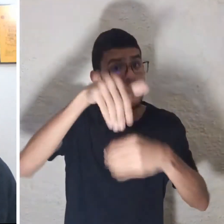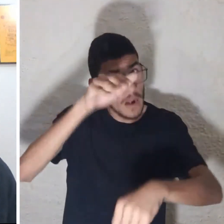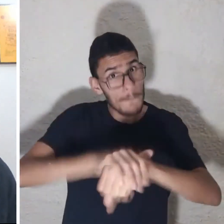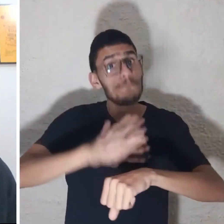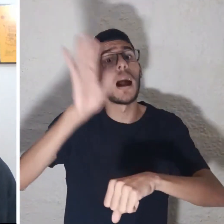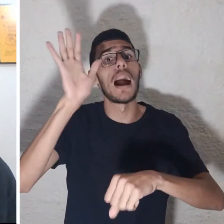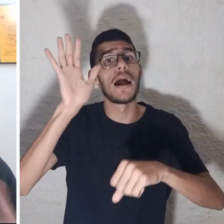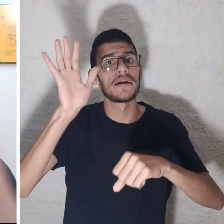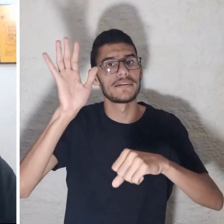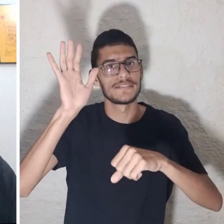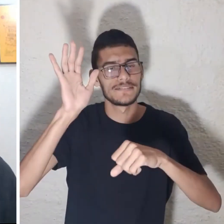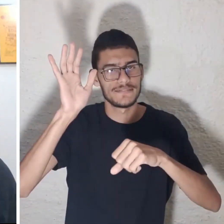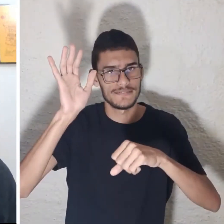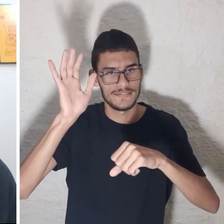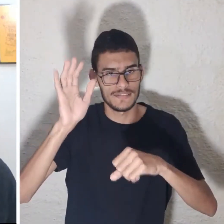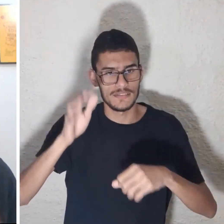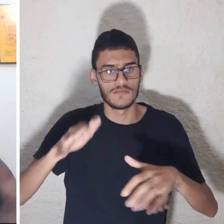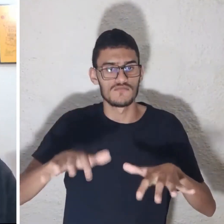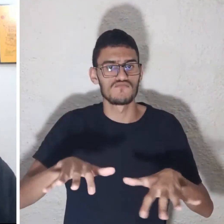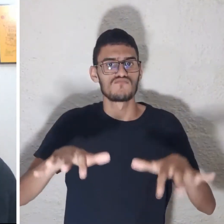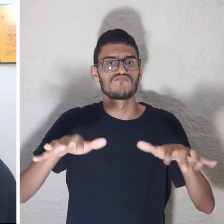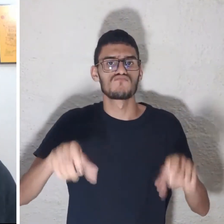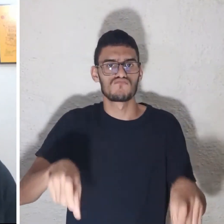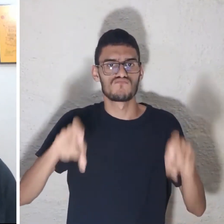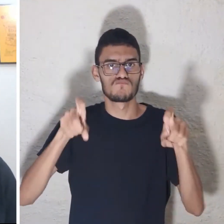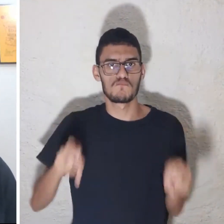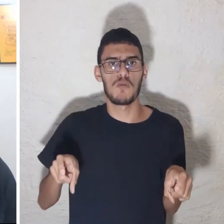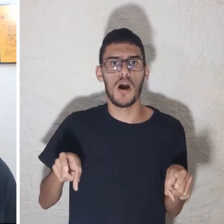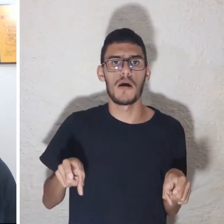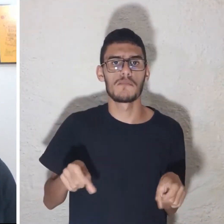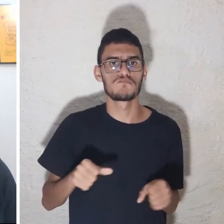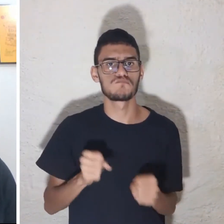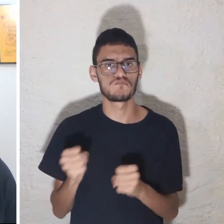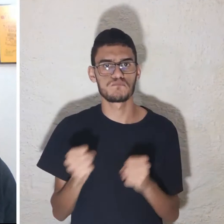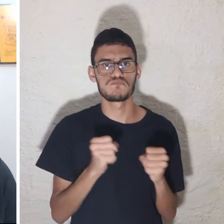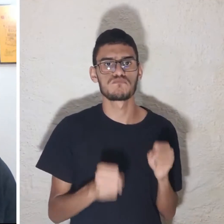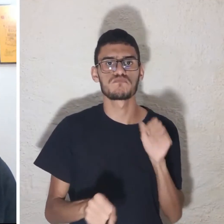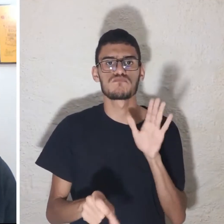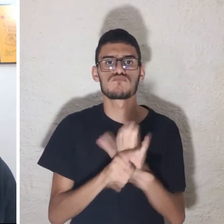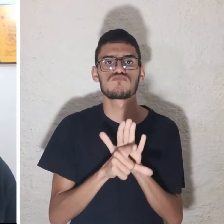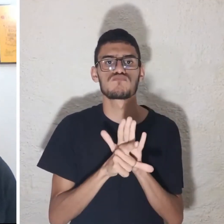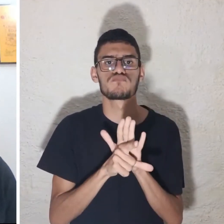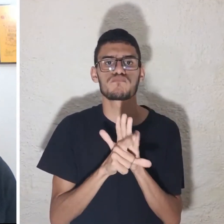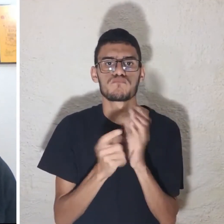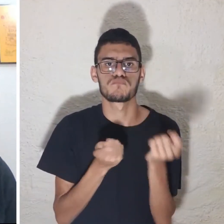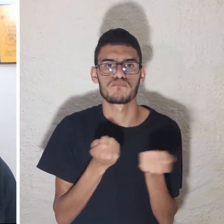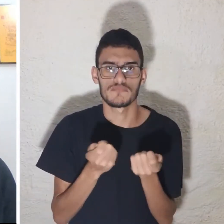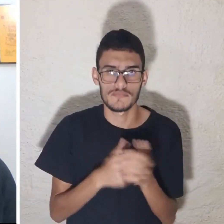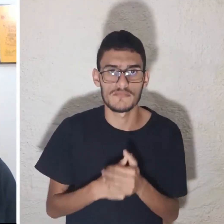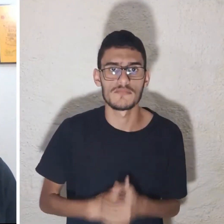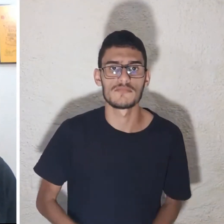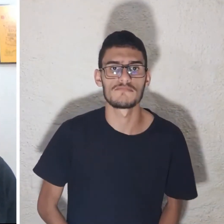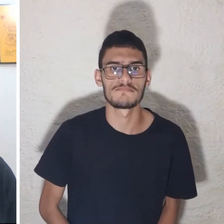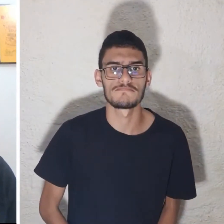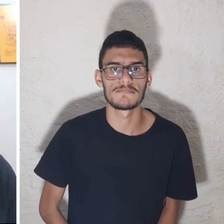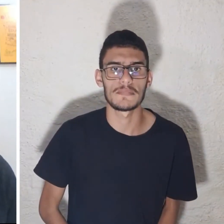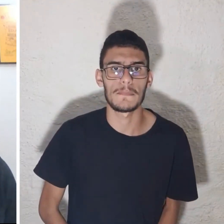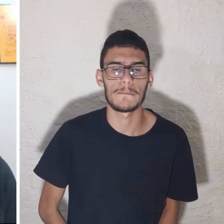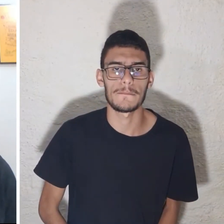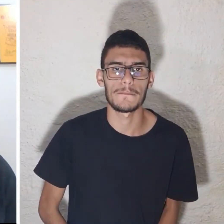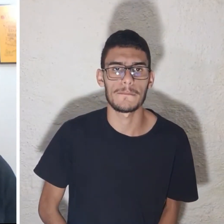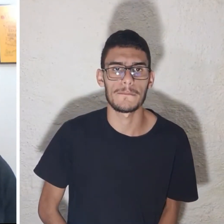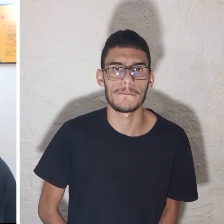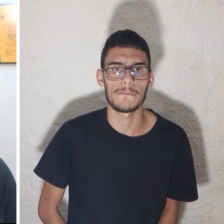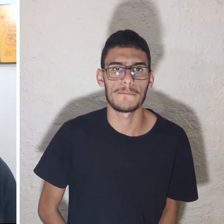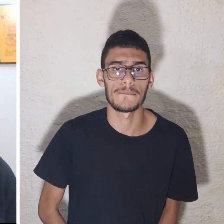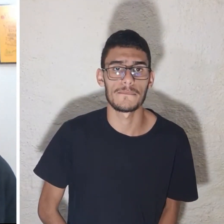eram lá aqueles que acabavam sendo eleitos e ocupando os cargos no poder legislativo, tá?